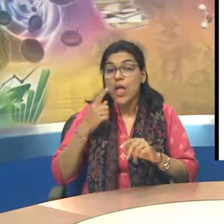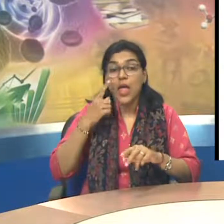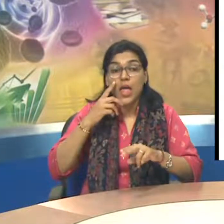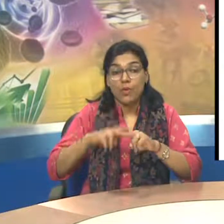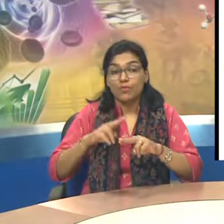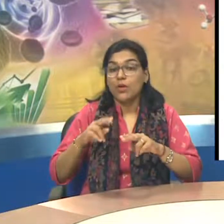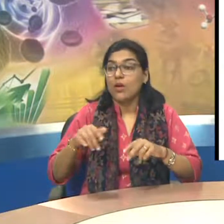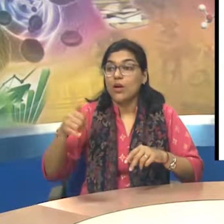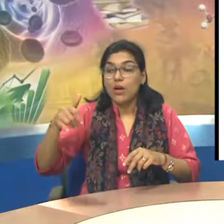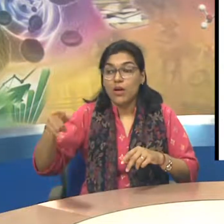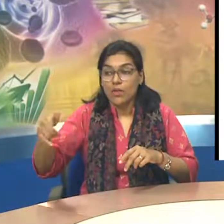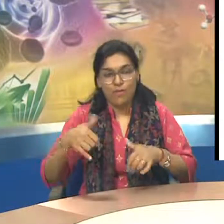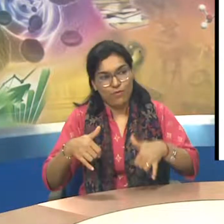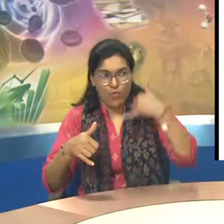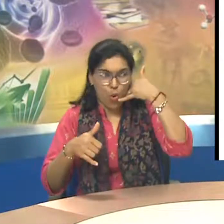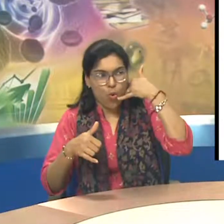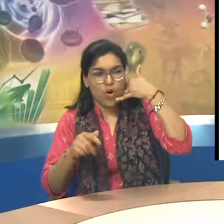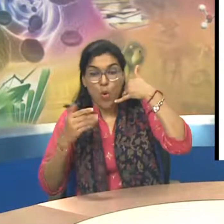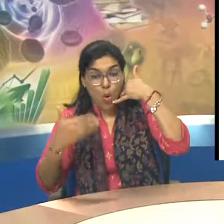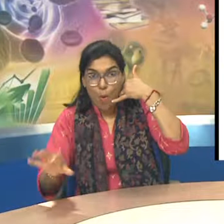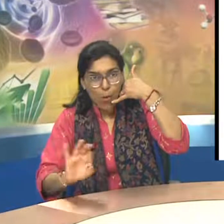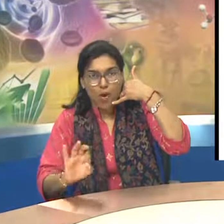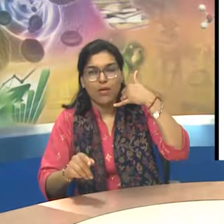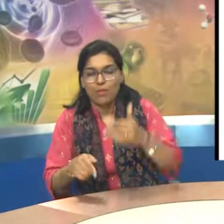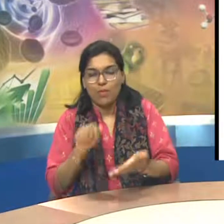officers in